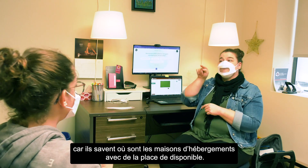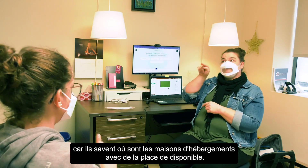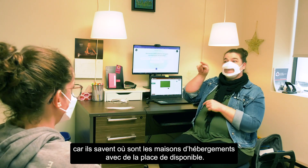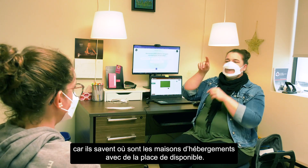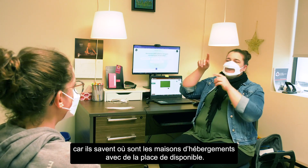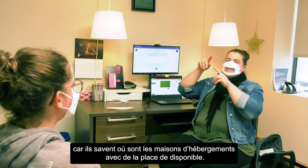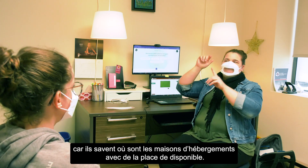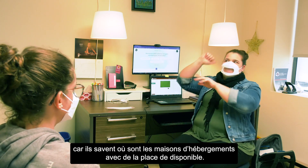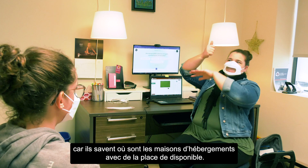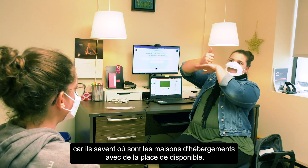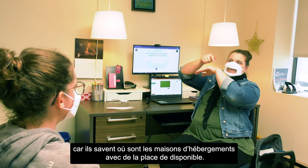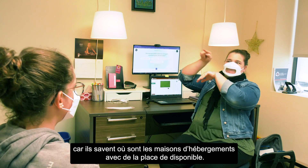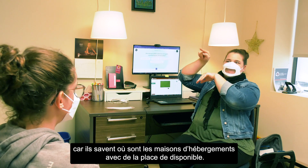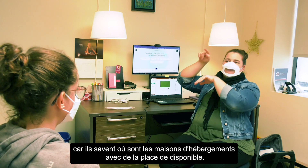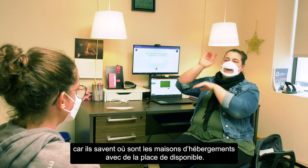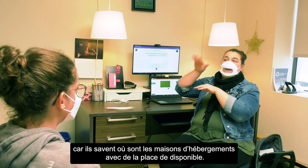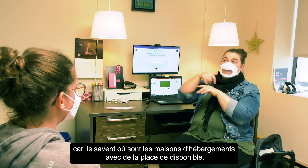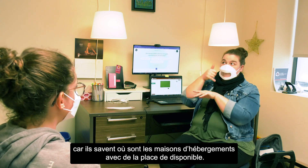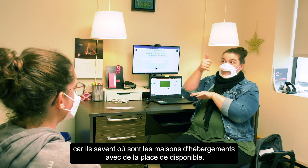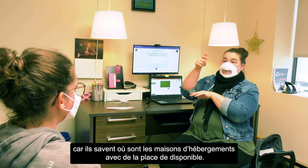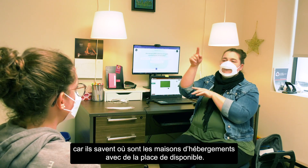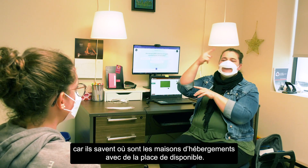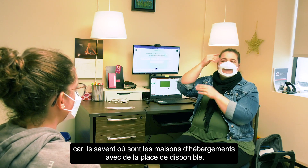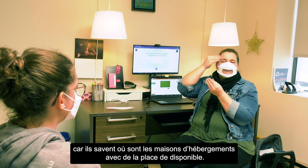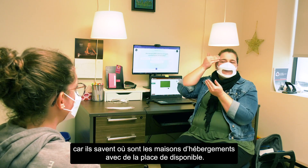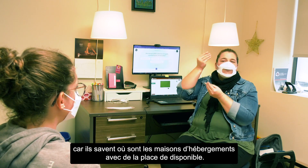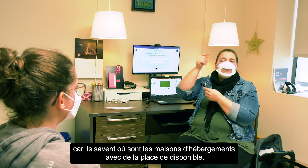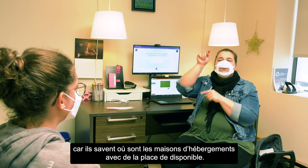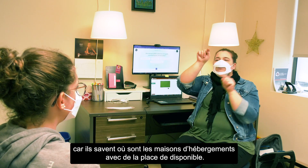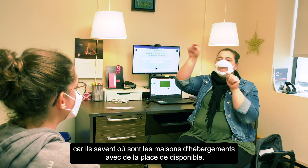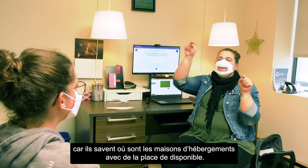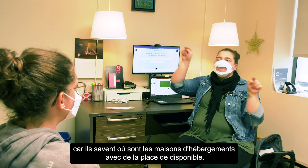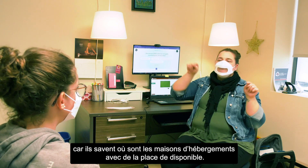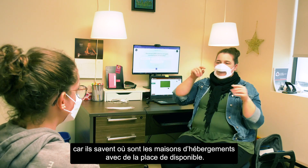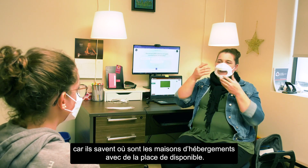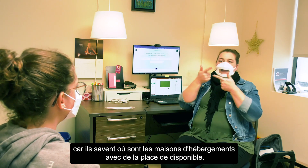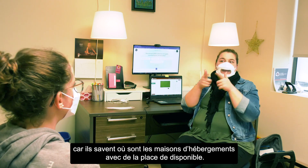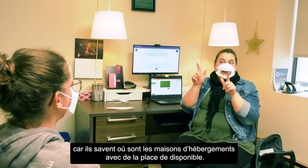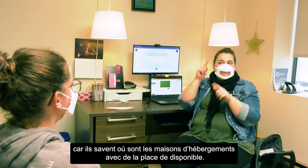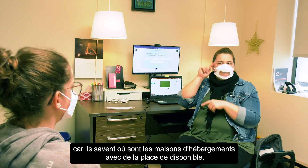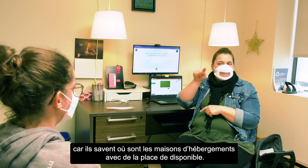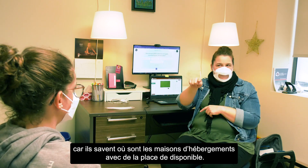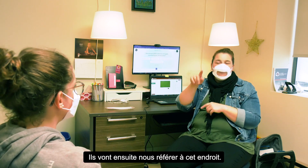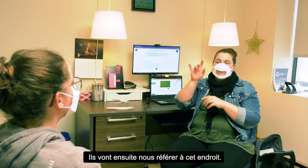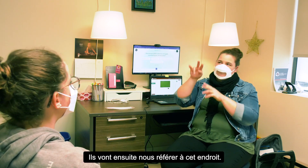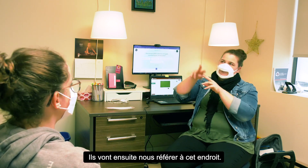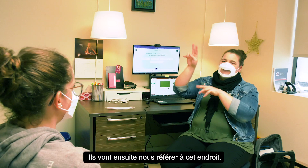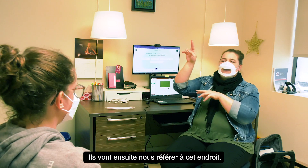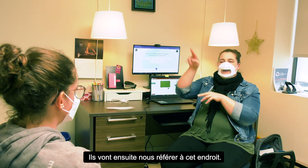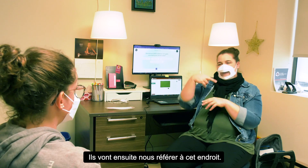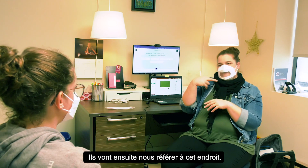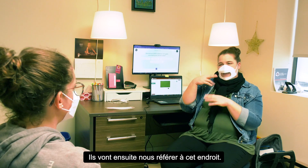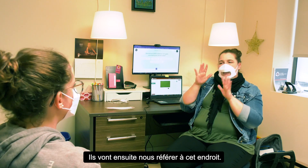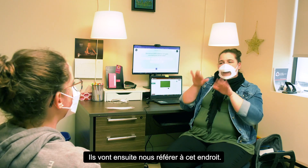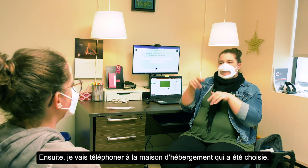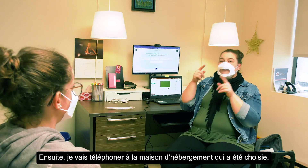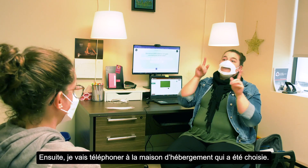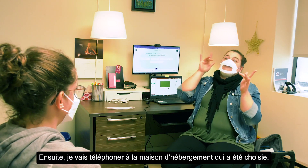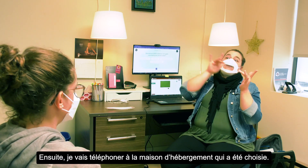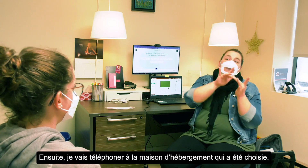qui gèrent les appels et les places de libre dans les maisons d'hébergement. Lorsqu'ils trouvent une place pour toi, ils vont me référer à l'endroit. Et par la